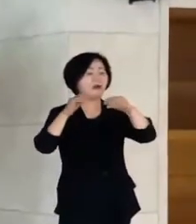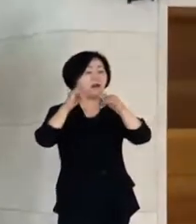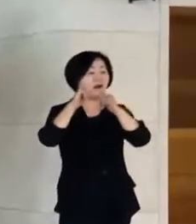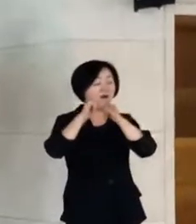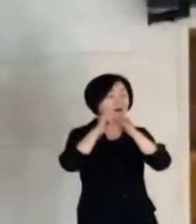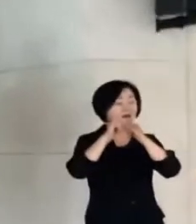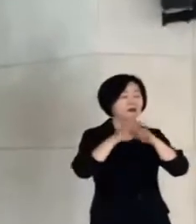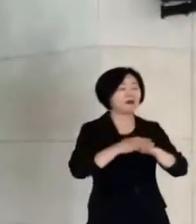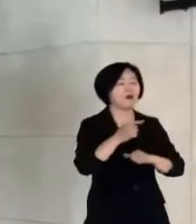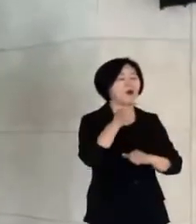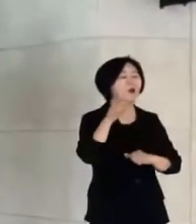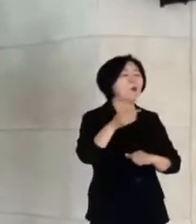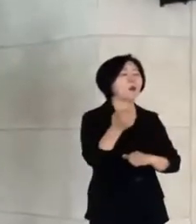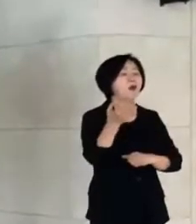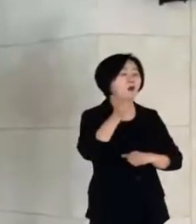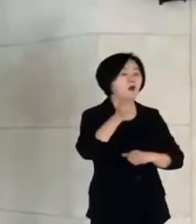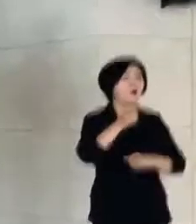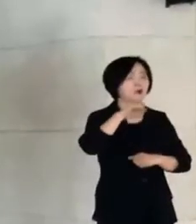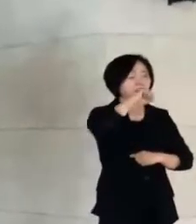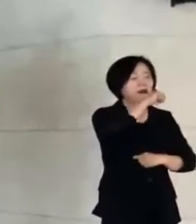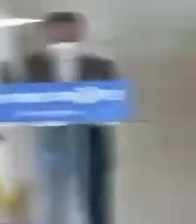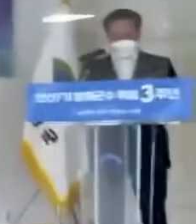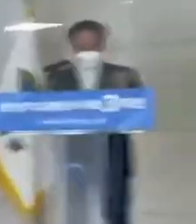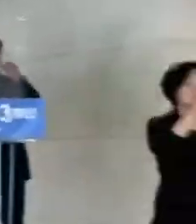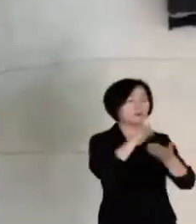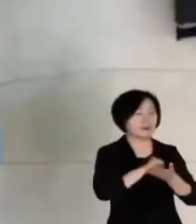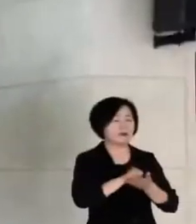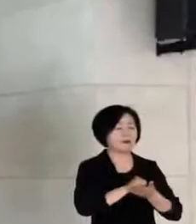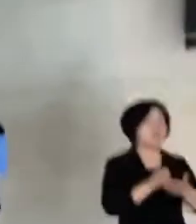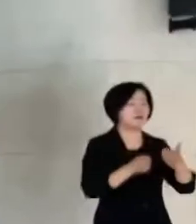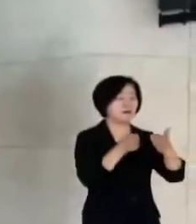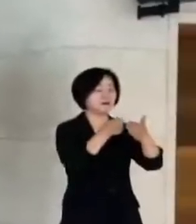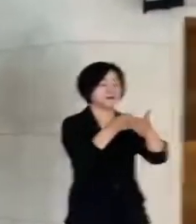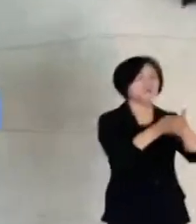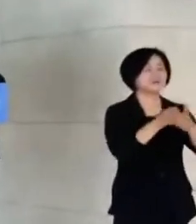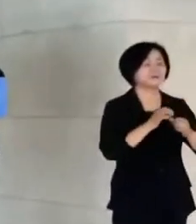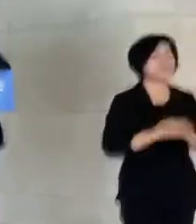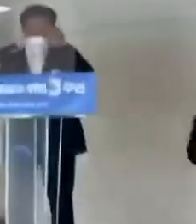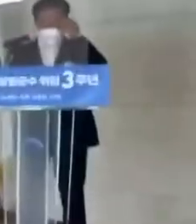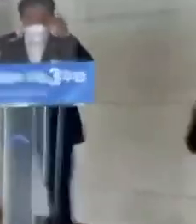수상하여 100억 원의 특별조정교부금을 확보하였습니다.